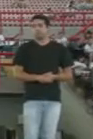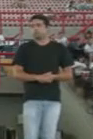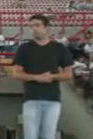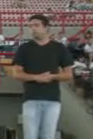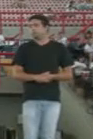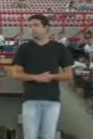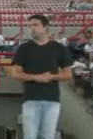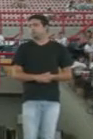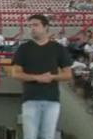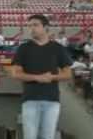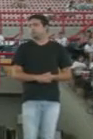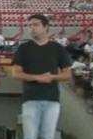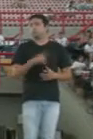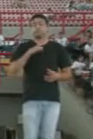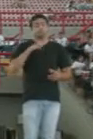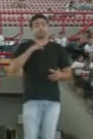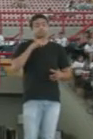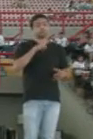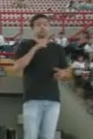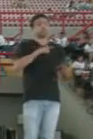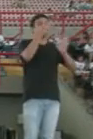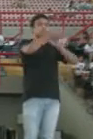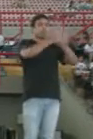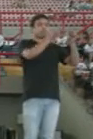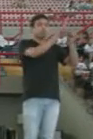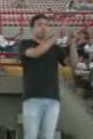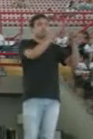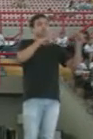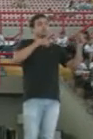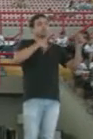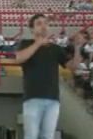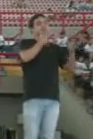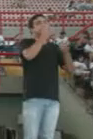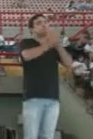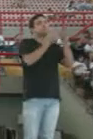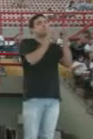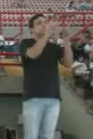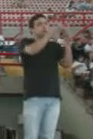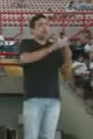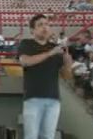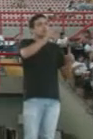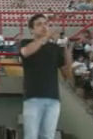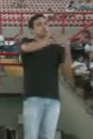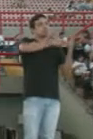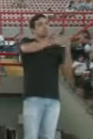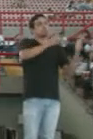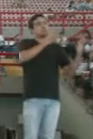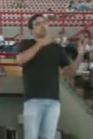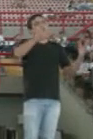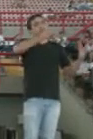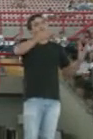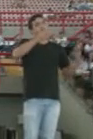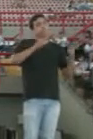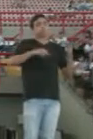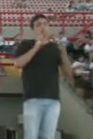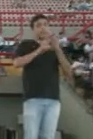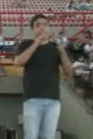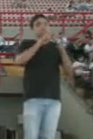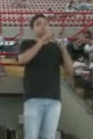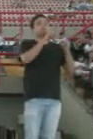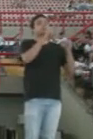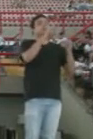Vira a página, aí ó. Texto verbal, aquele que é construído por palavras, de forma escrita ou falada. E o texto verbal pode